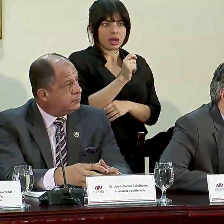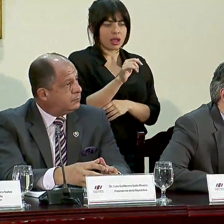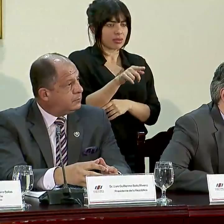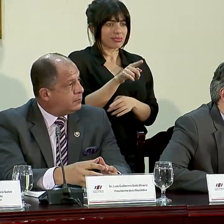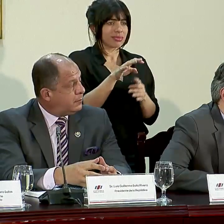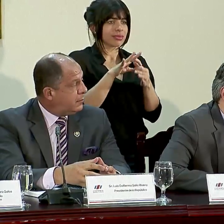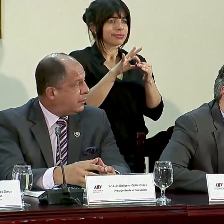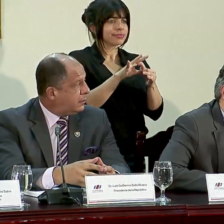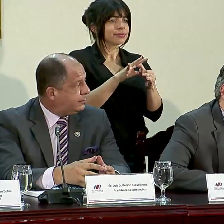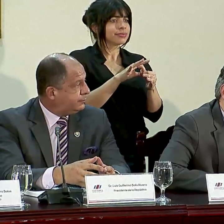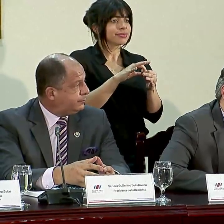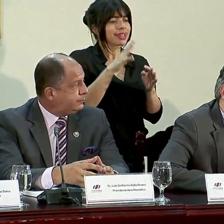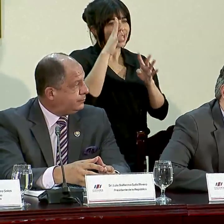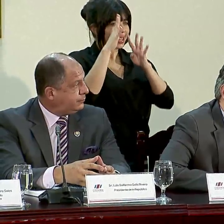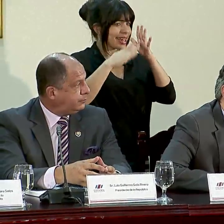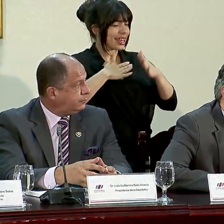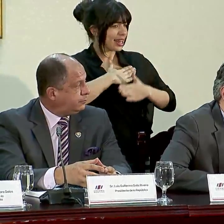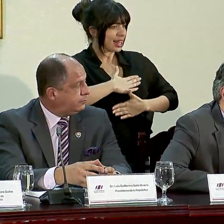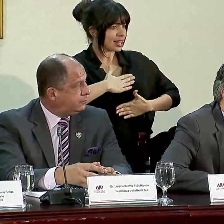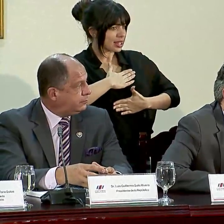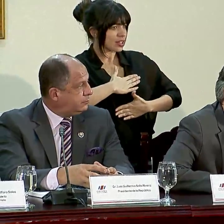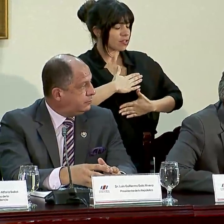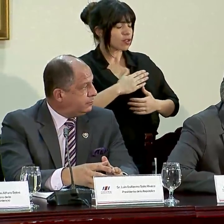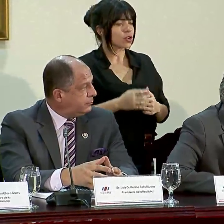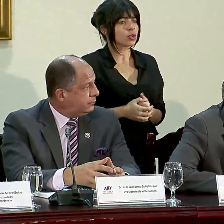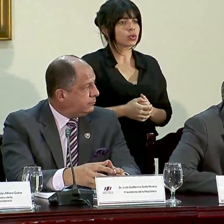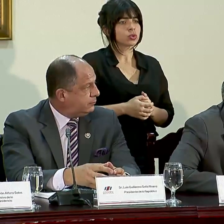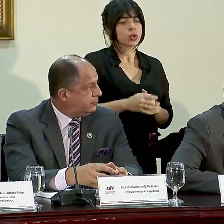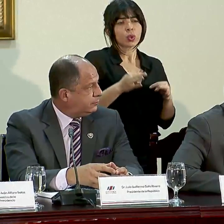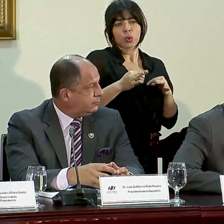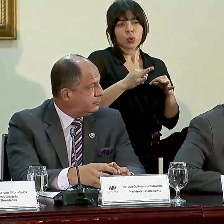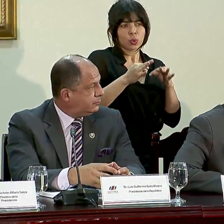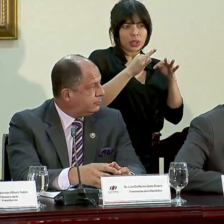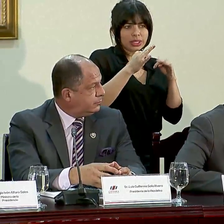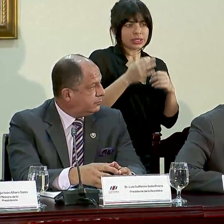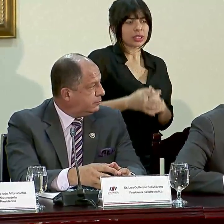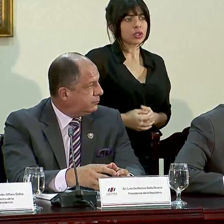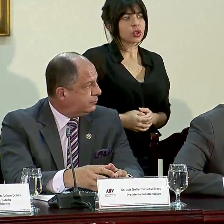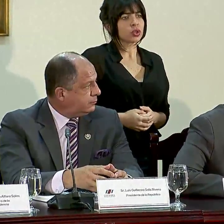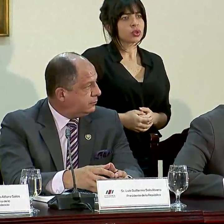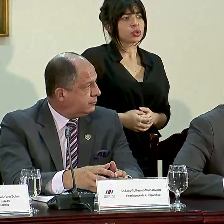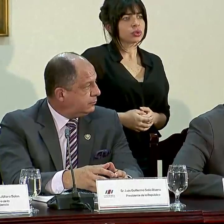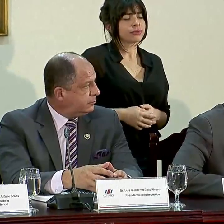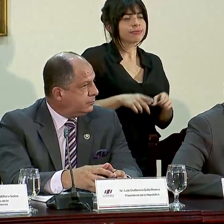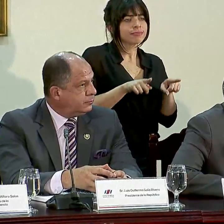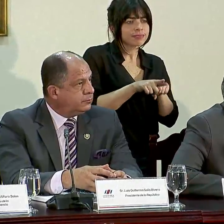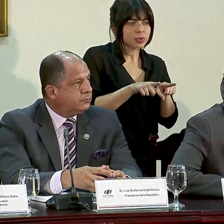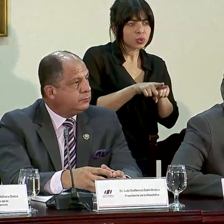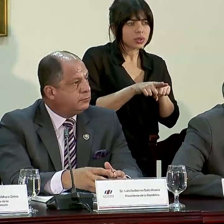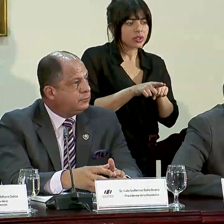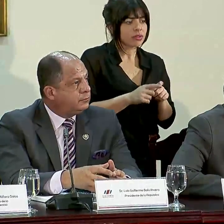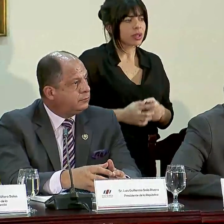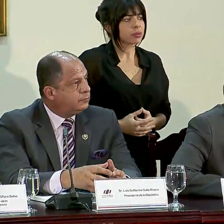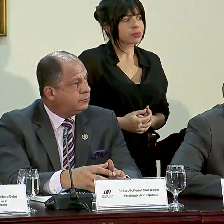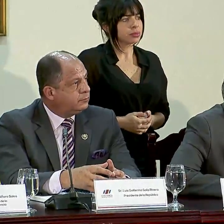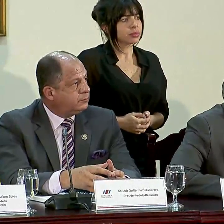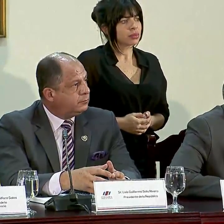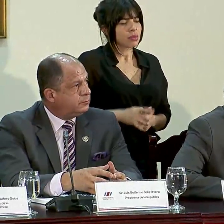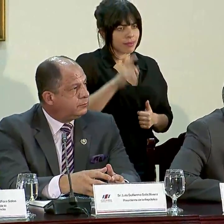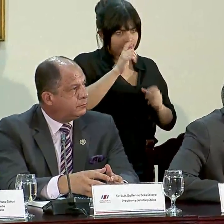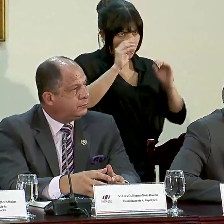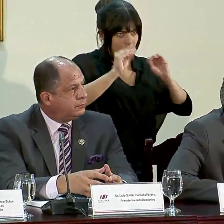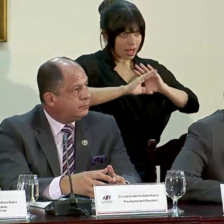términos recreativos, turísticos, inclusive hay que aclarar